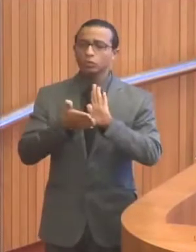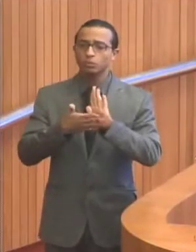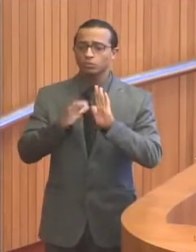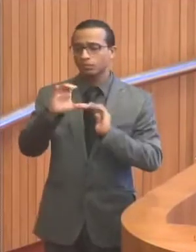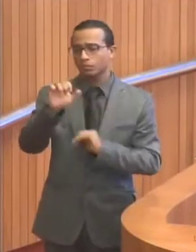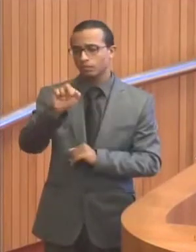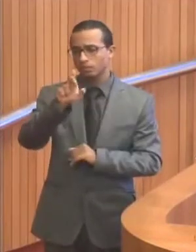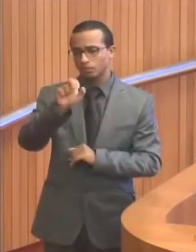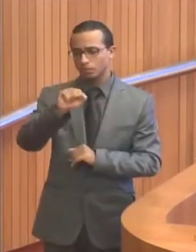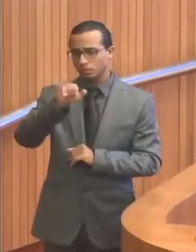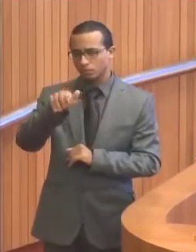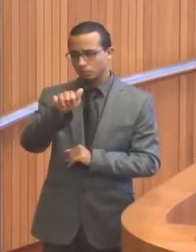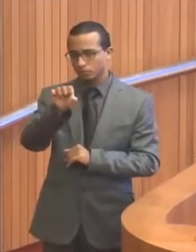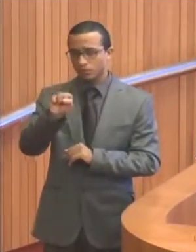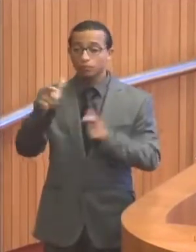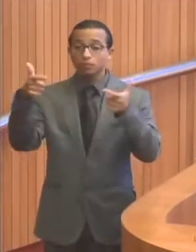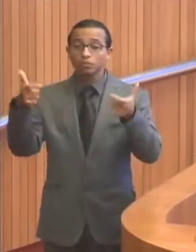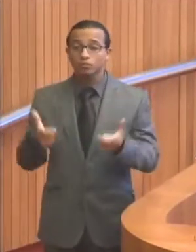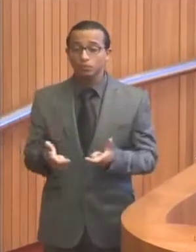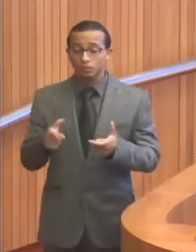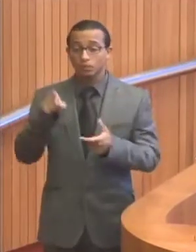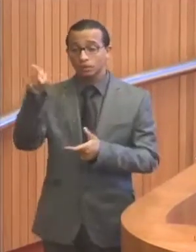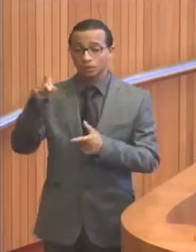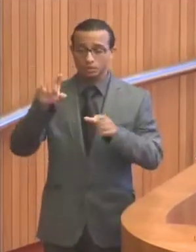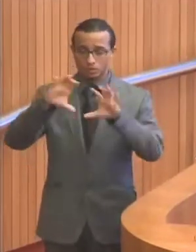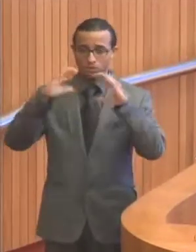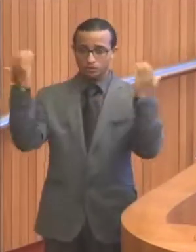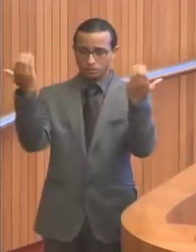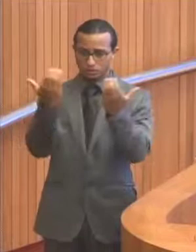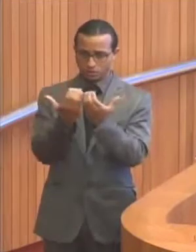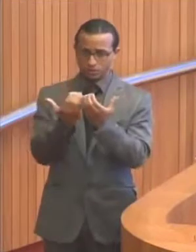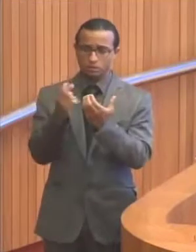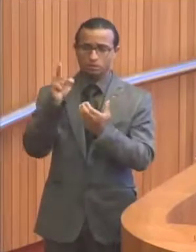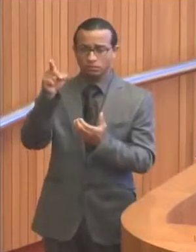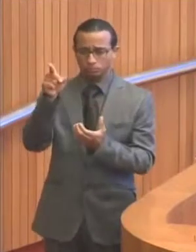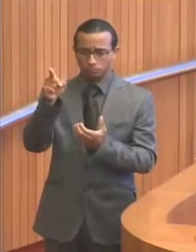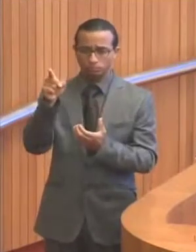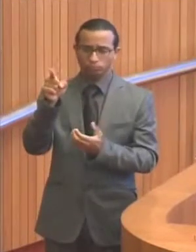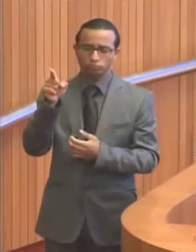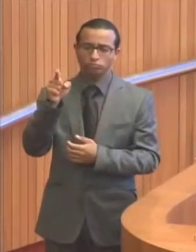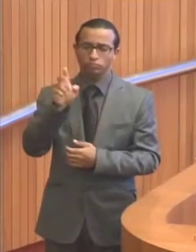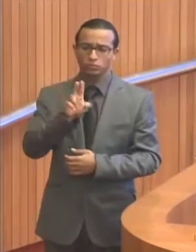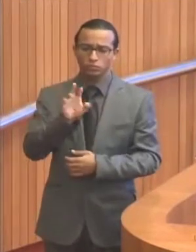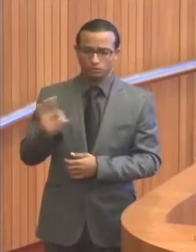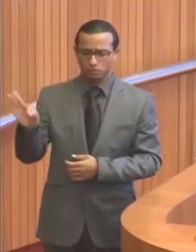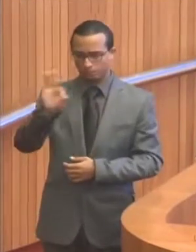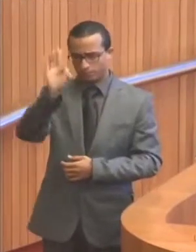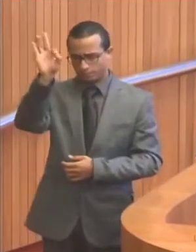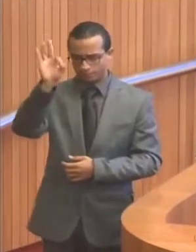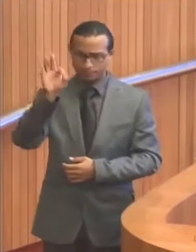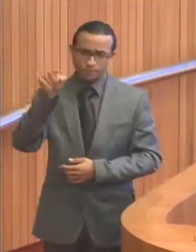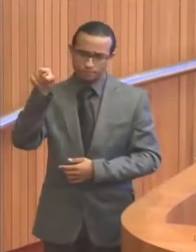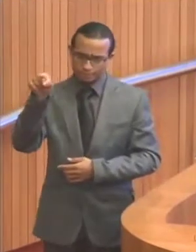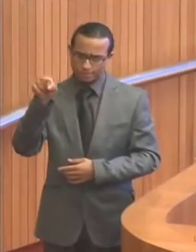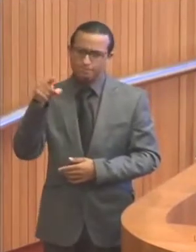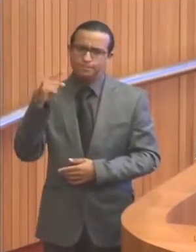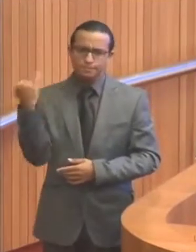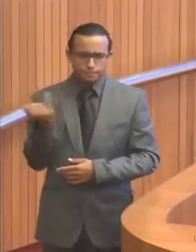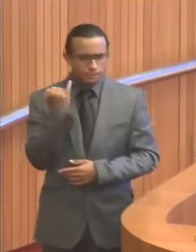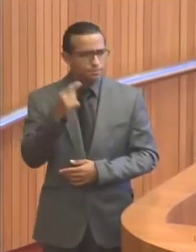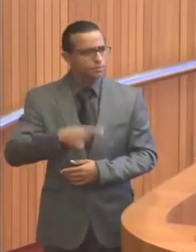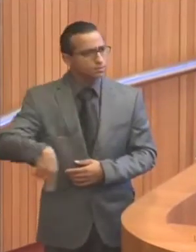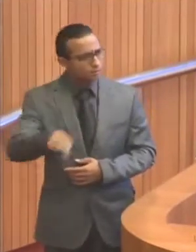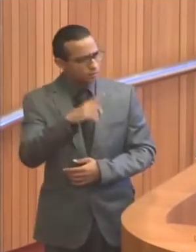de Convenções da Universidade Federal do Maranhão, e eu acho uma oportunidade muito importante a todos nós